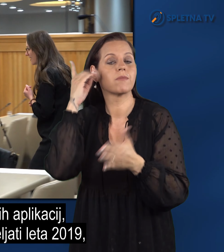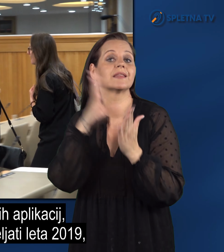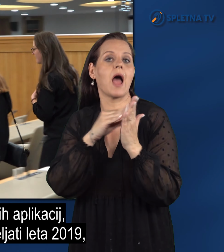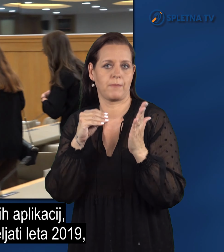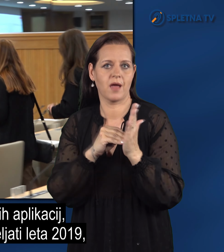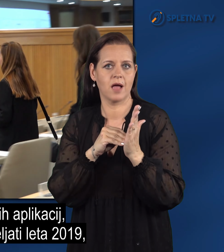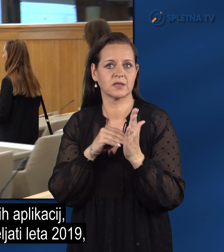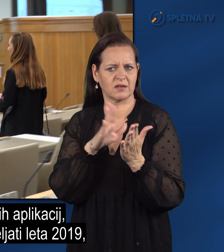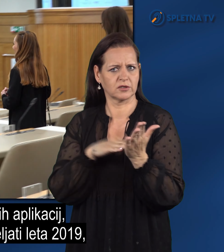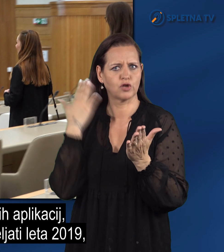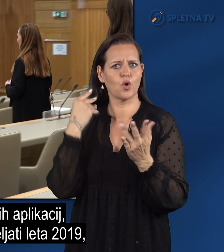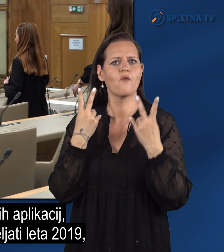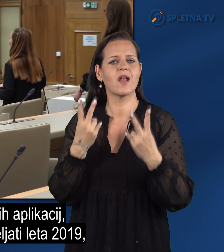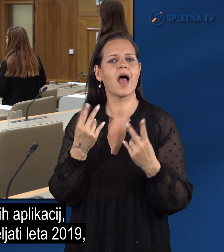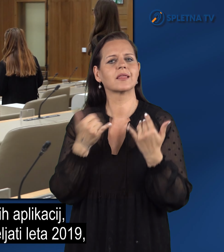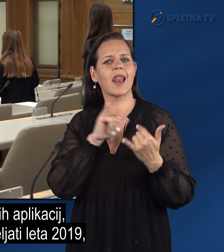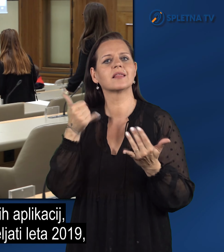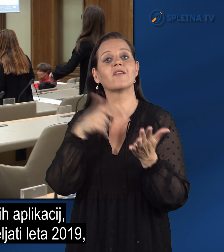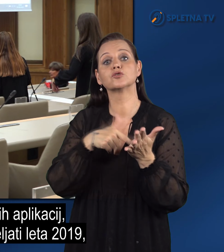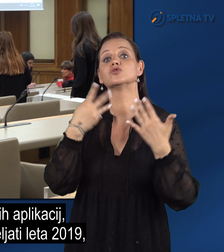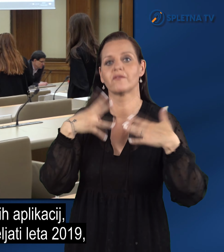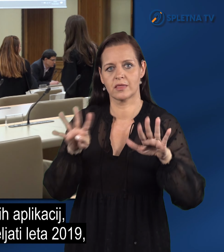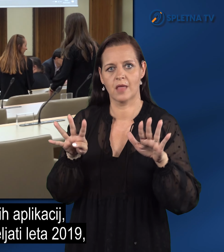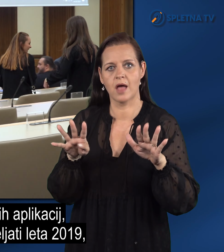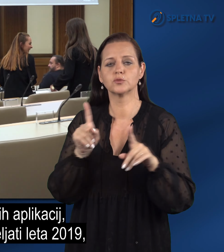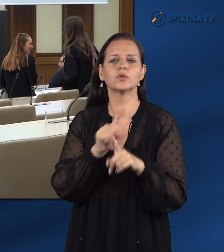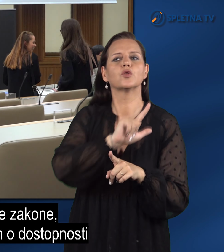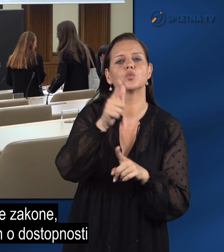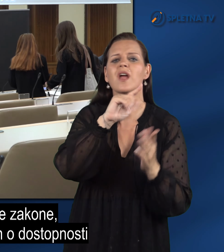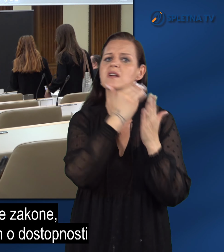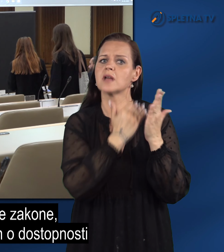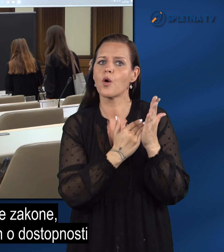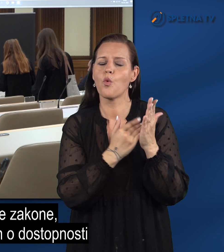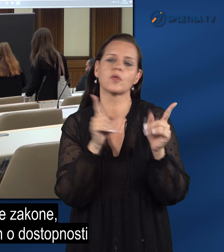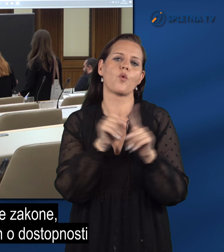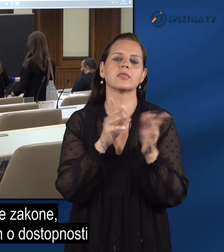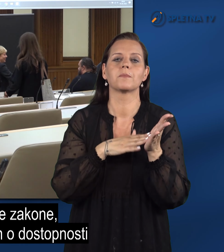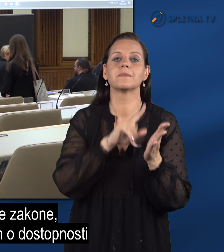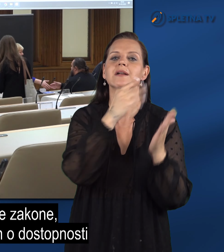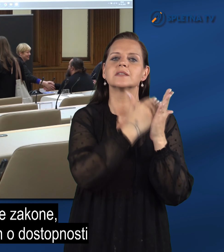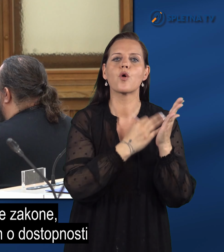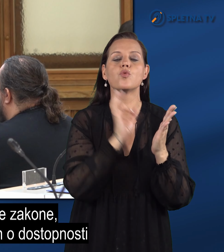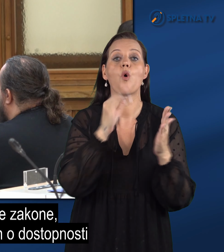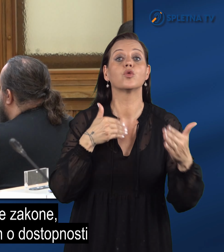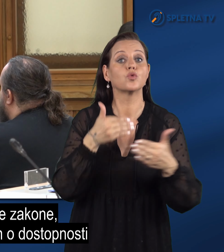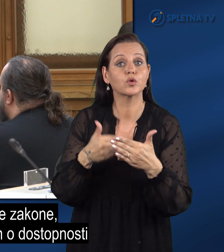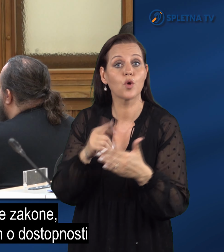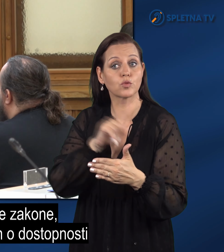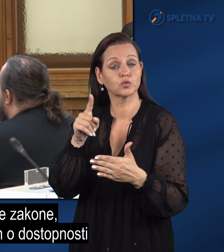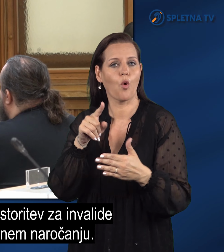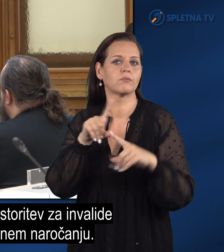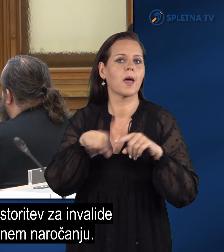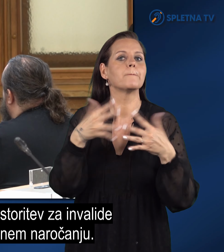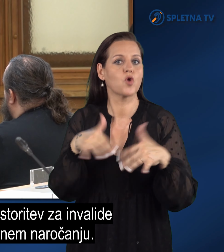mobilnih aplikacij, ki je začel veljati leta 2019, ter druge zakone, kot sta Zakon